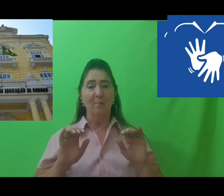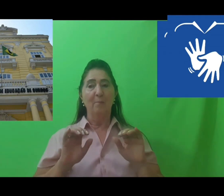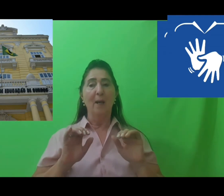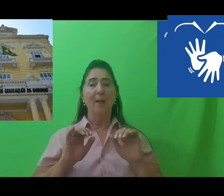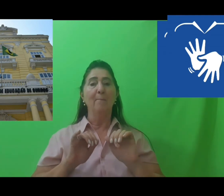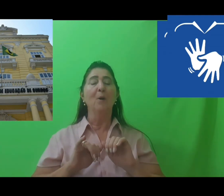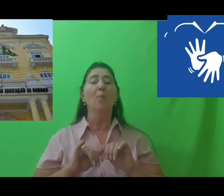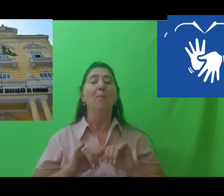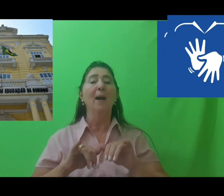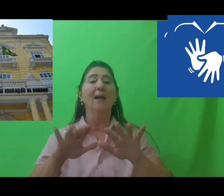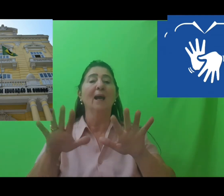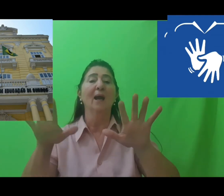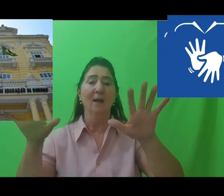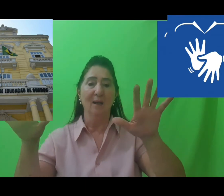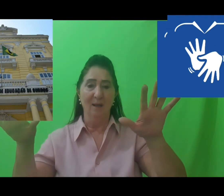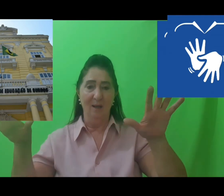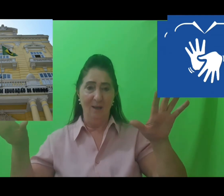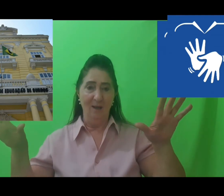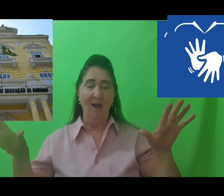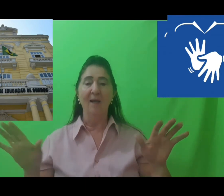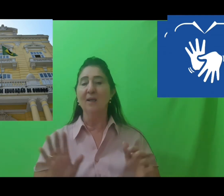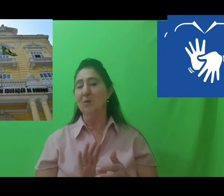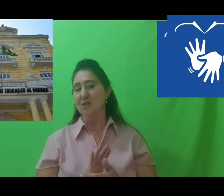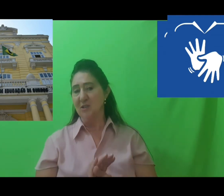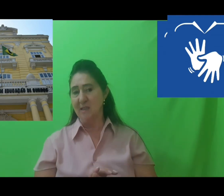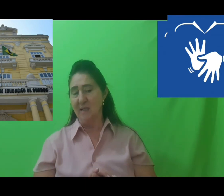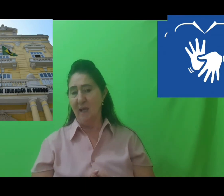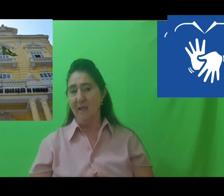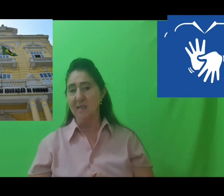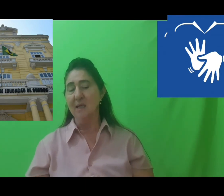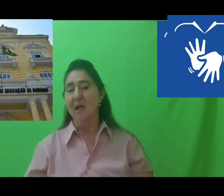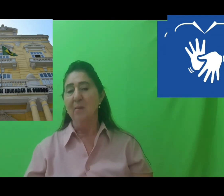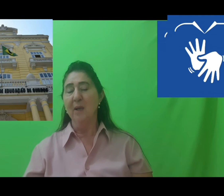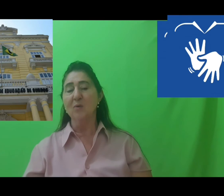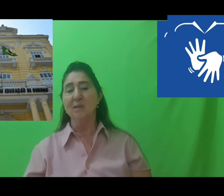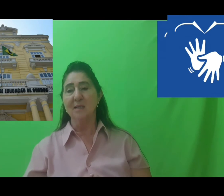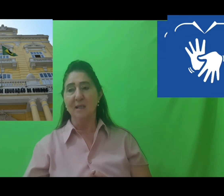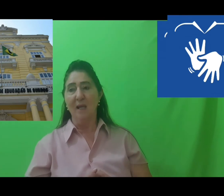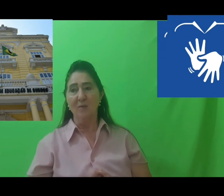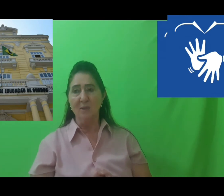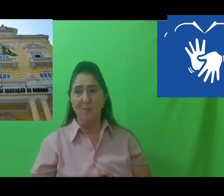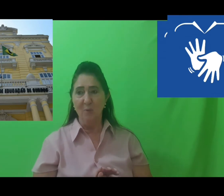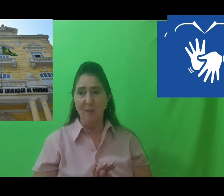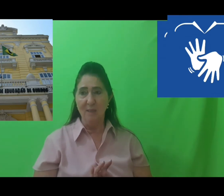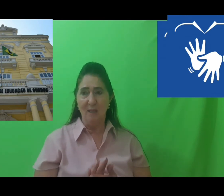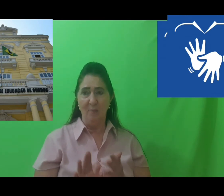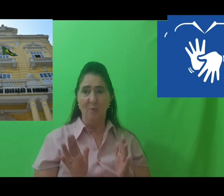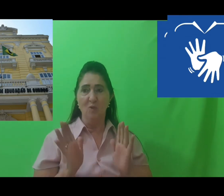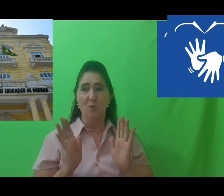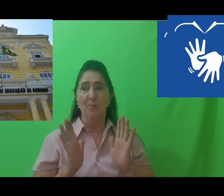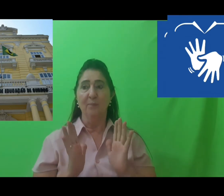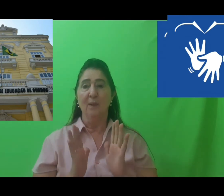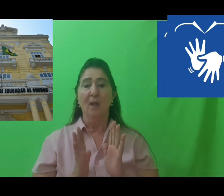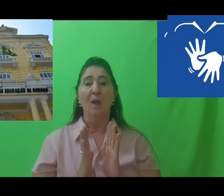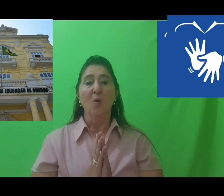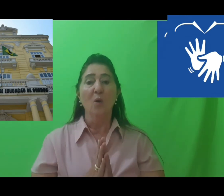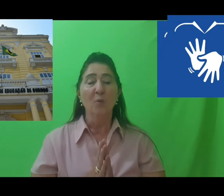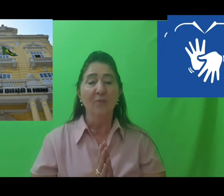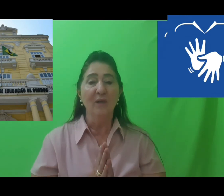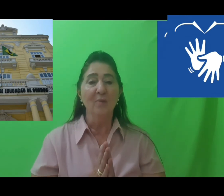para propagar a língua de sinais pelos estados e municípios. Como